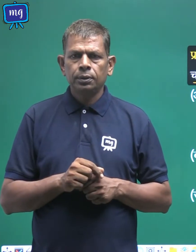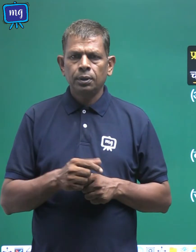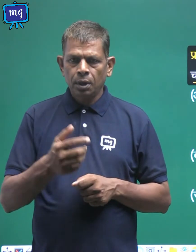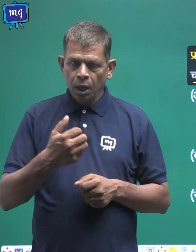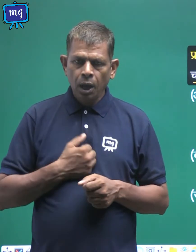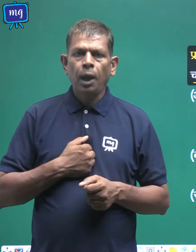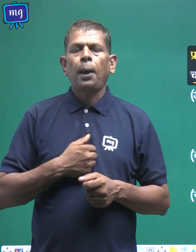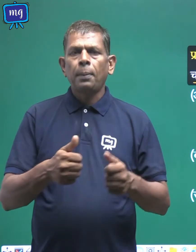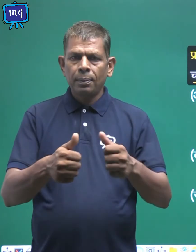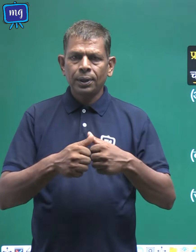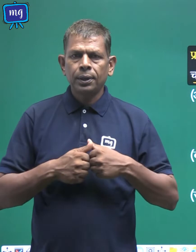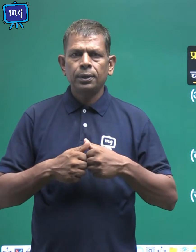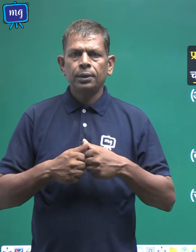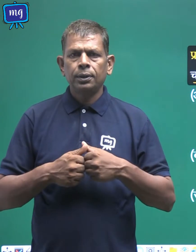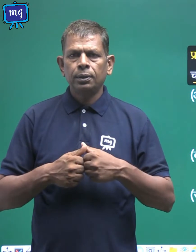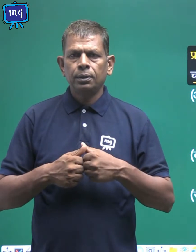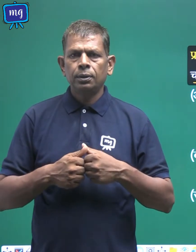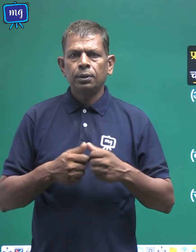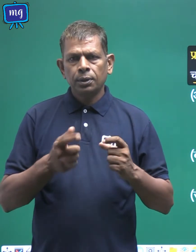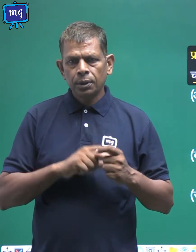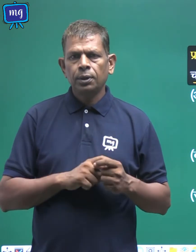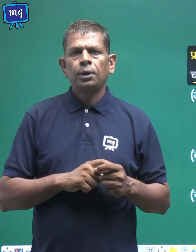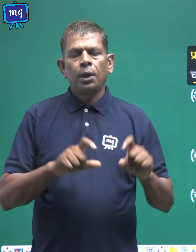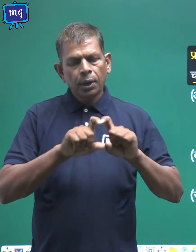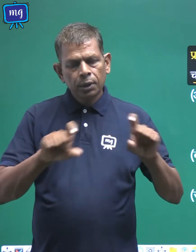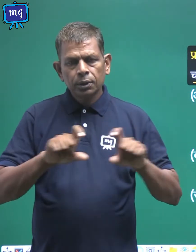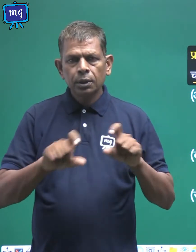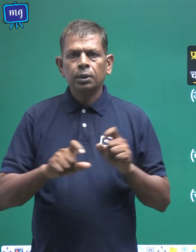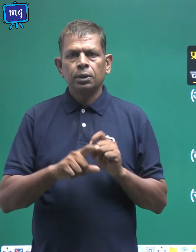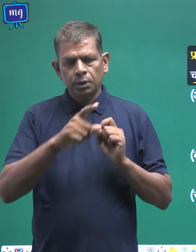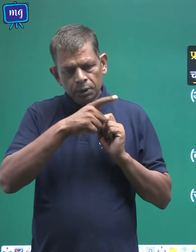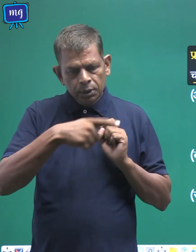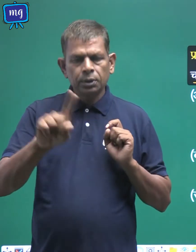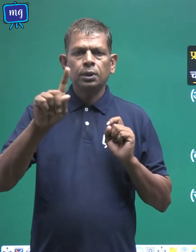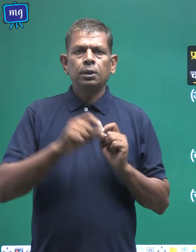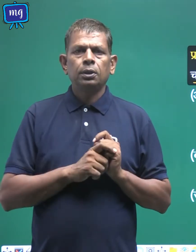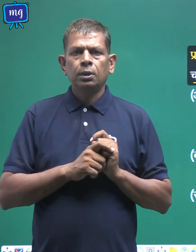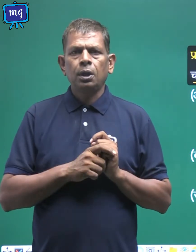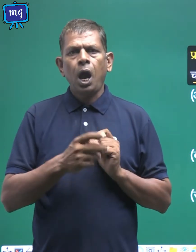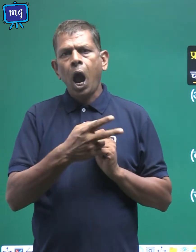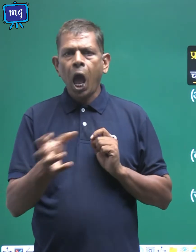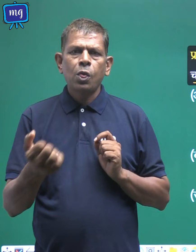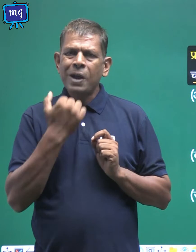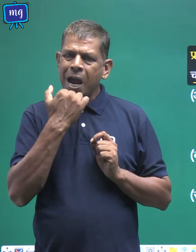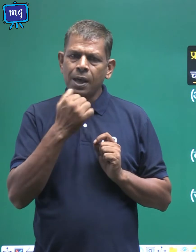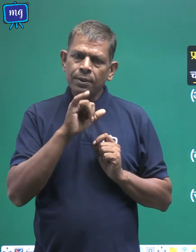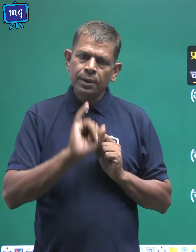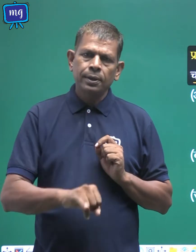हमें बताना है कि यह कथन सत्य है या